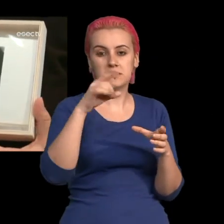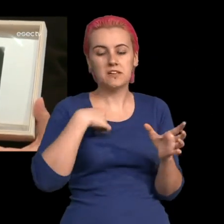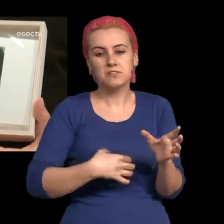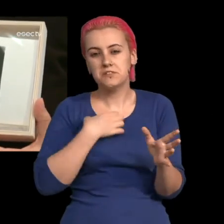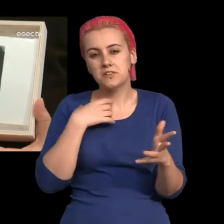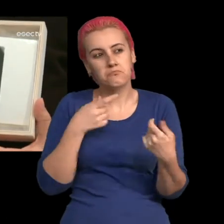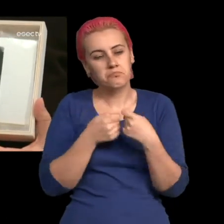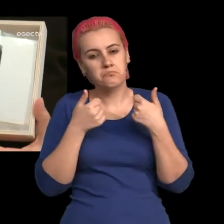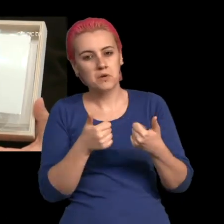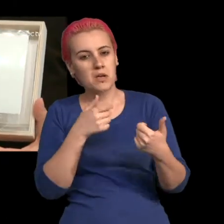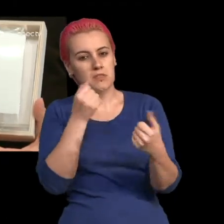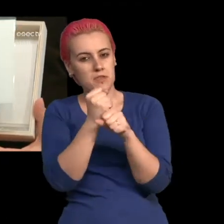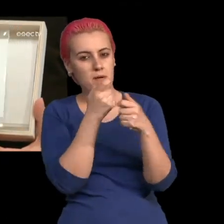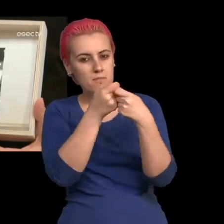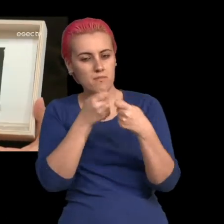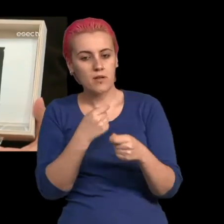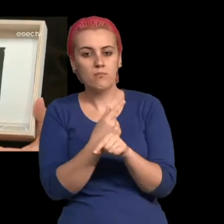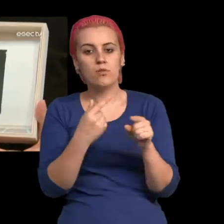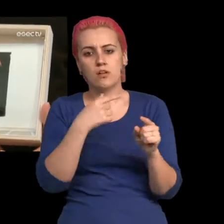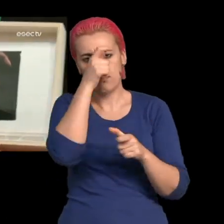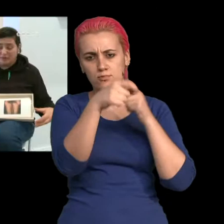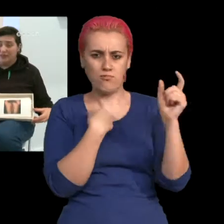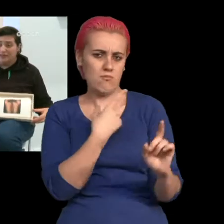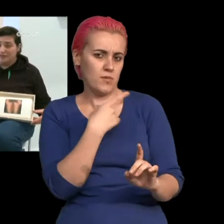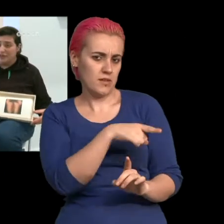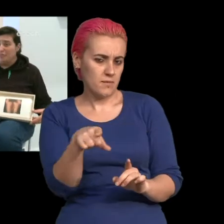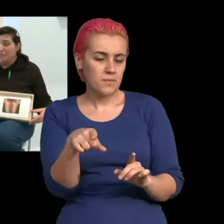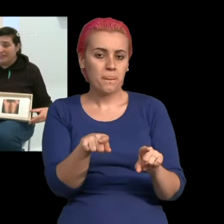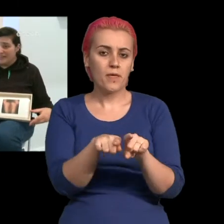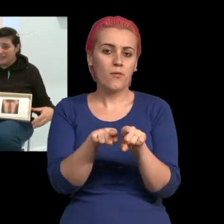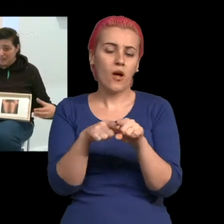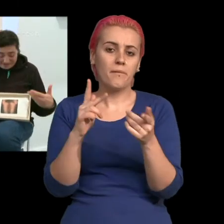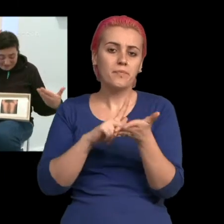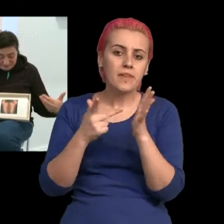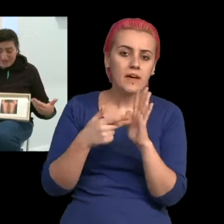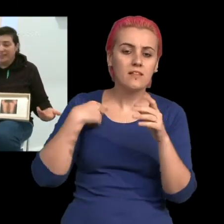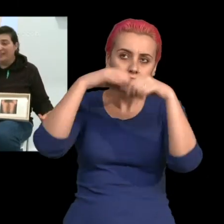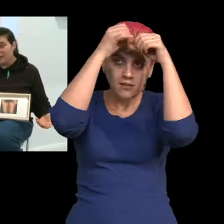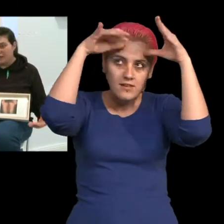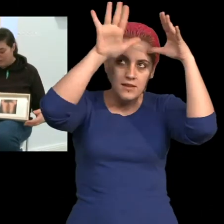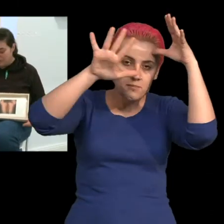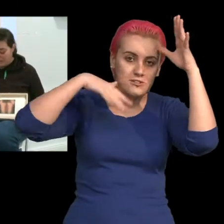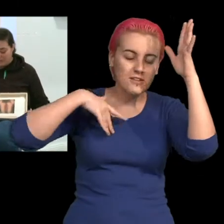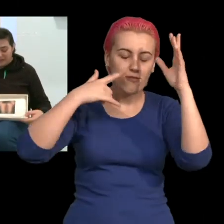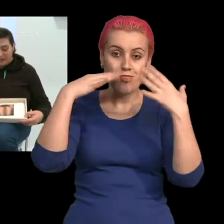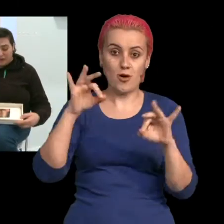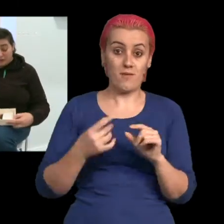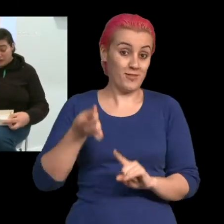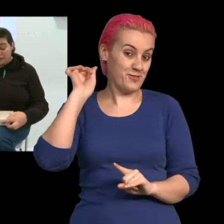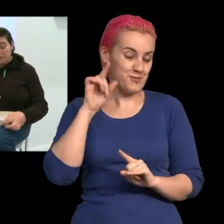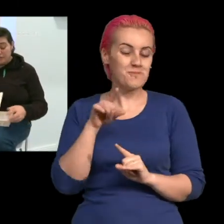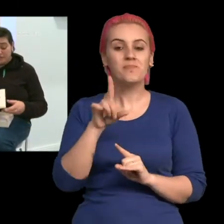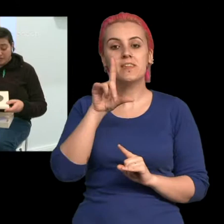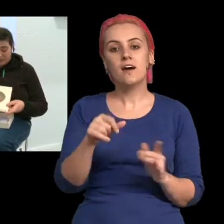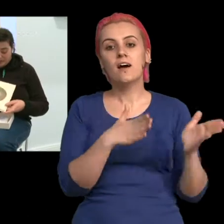para materializar este trabalho. Logo à partida as pessoas percebem que estamos perante uma estratégia imagética que não é habitual. Uma